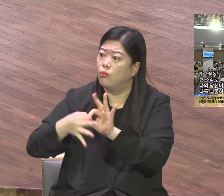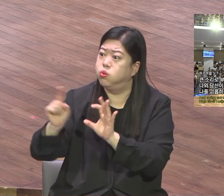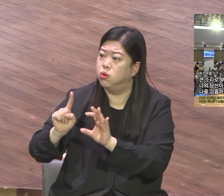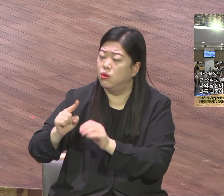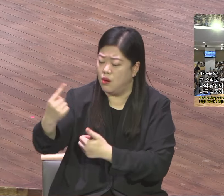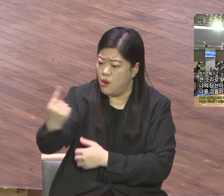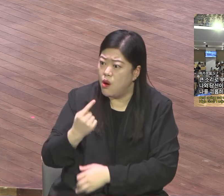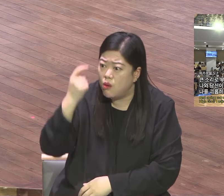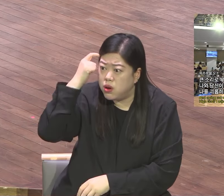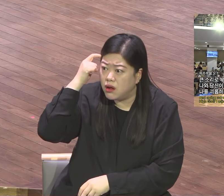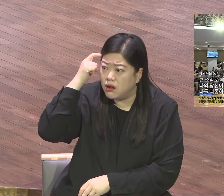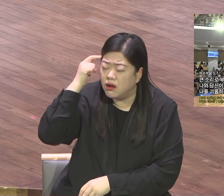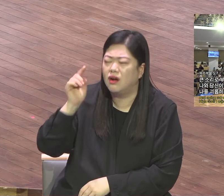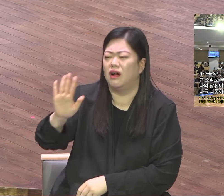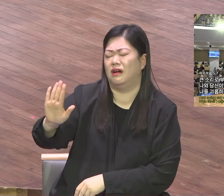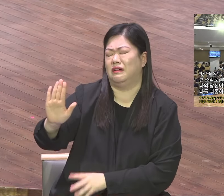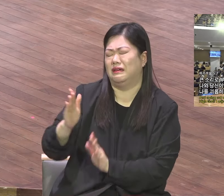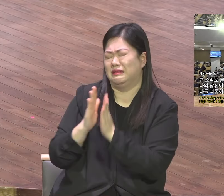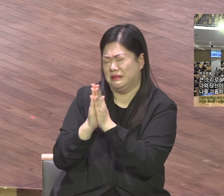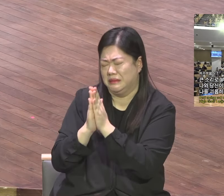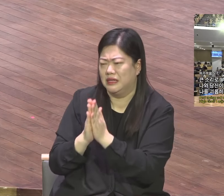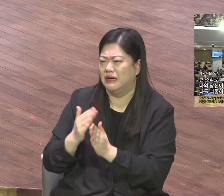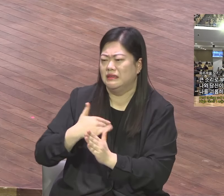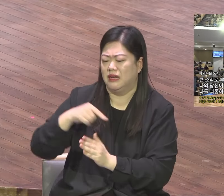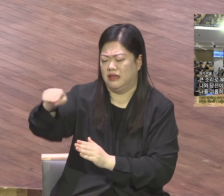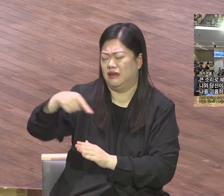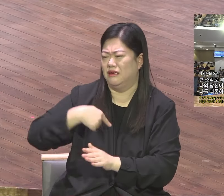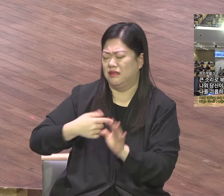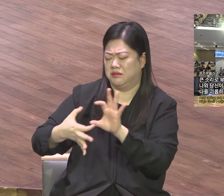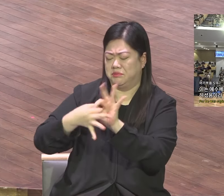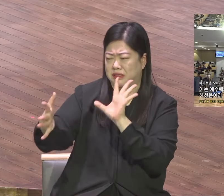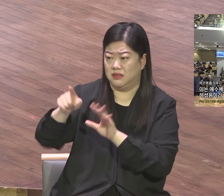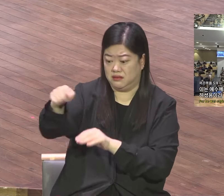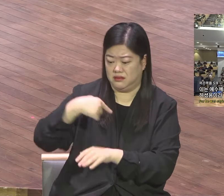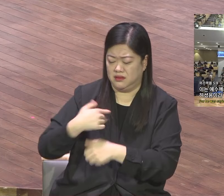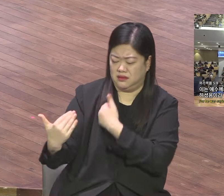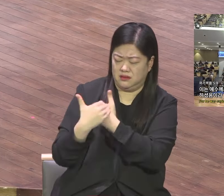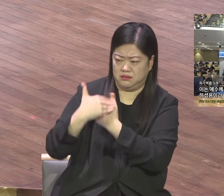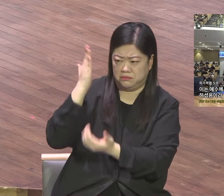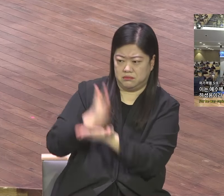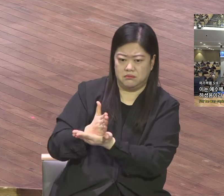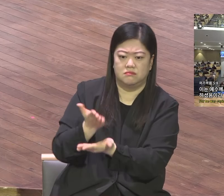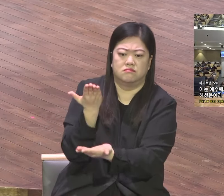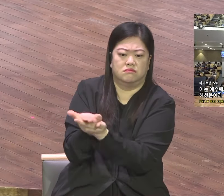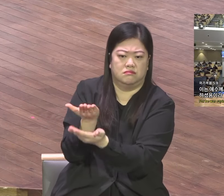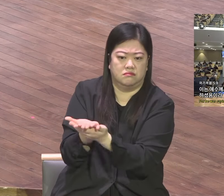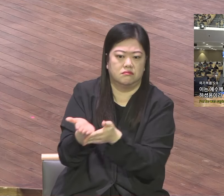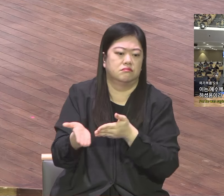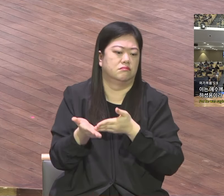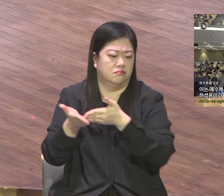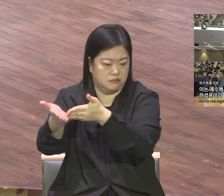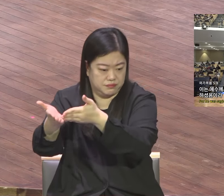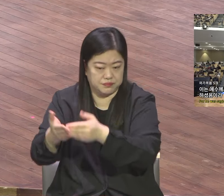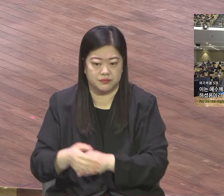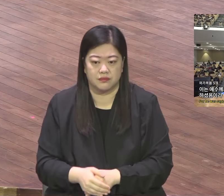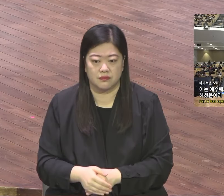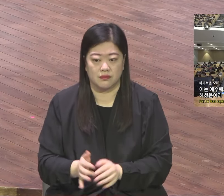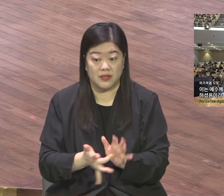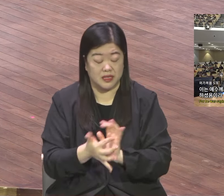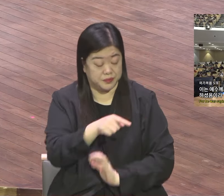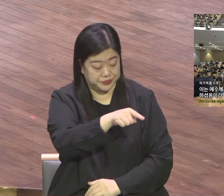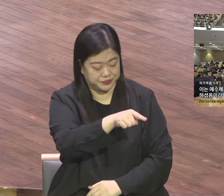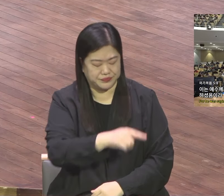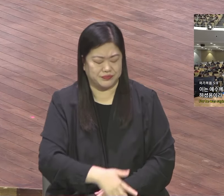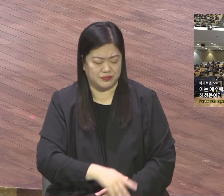있나이까. 원하건대 하나님 앞에 맹세하고 나를 괴롭히지 마옵소서 하니 이는 예수께서 이미 그에게 이르시기를 더러운